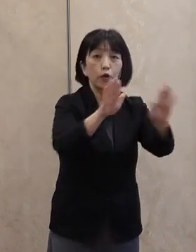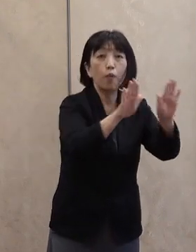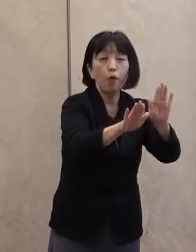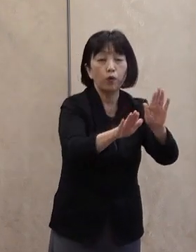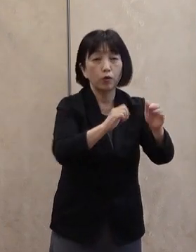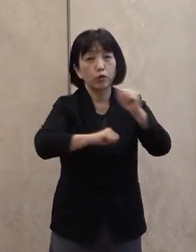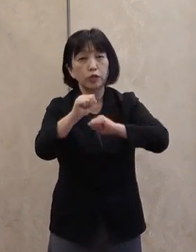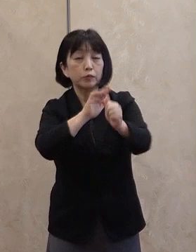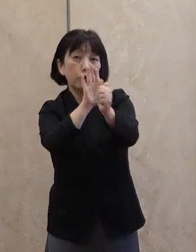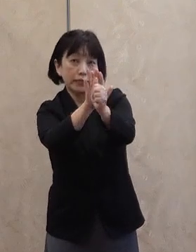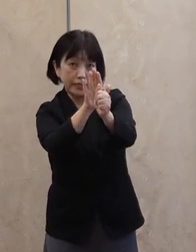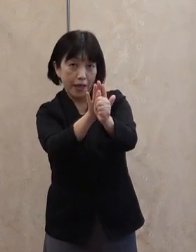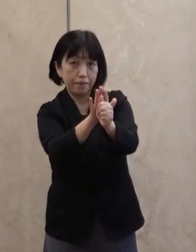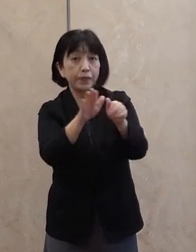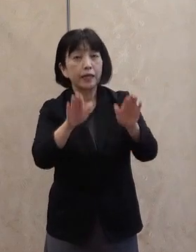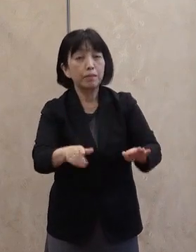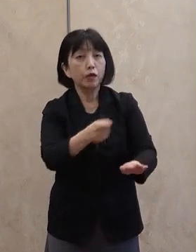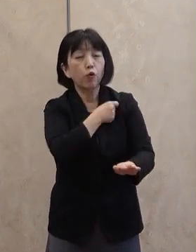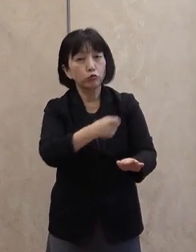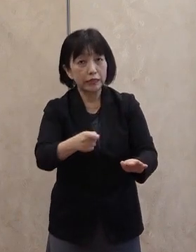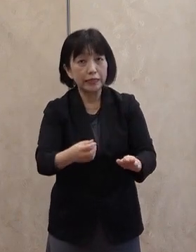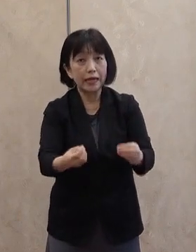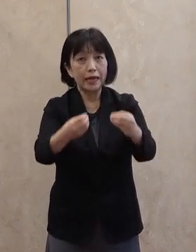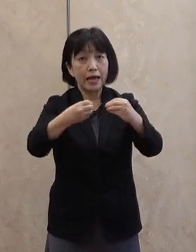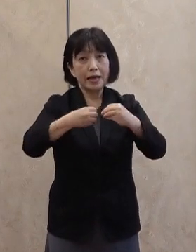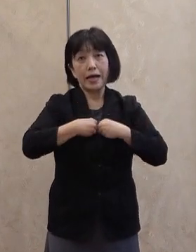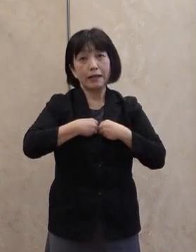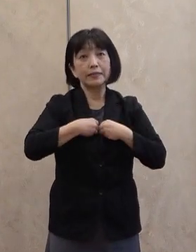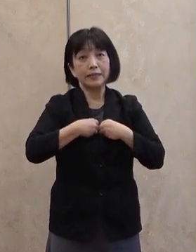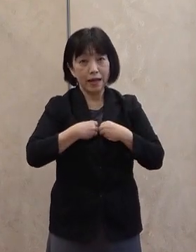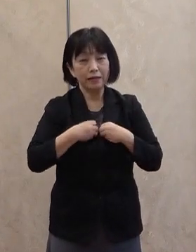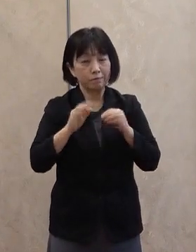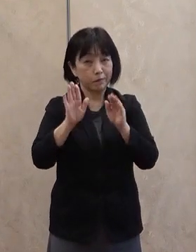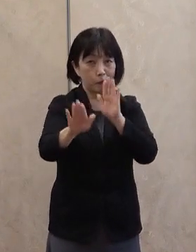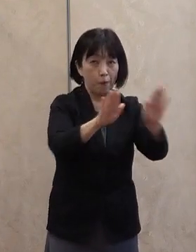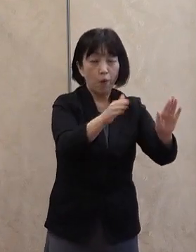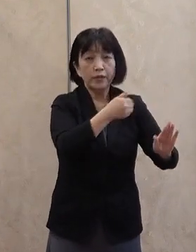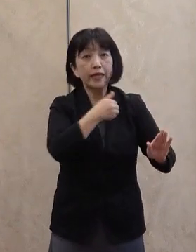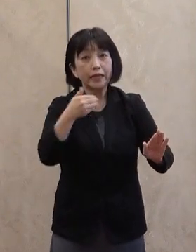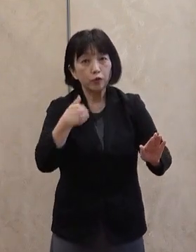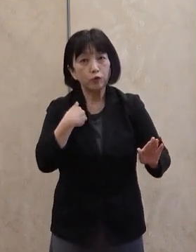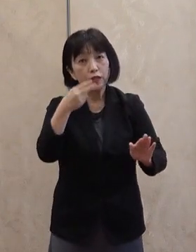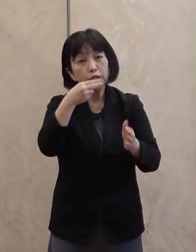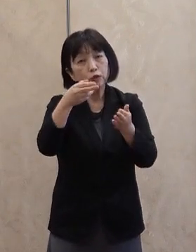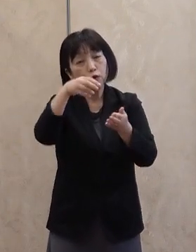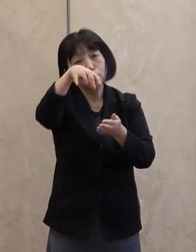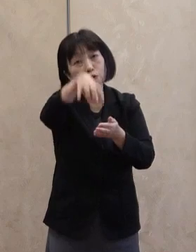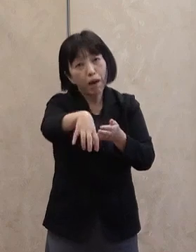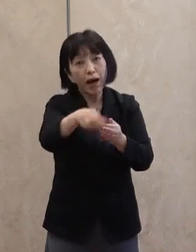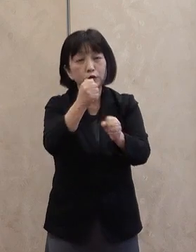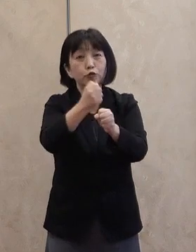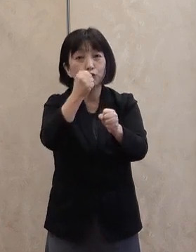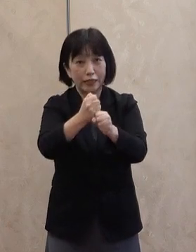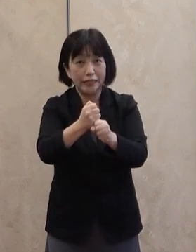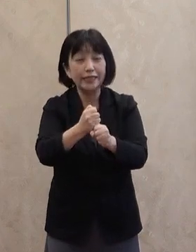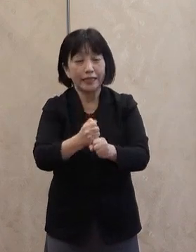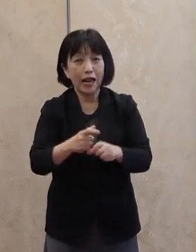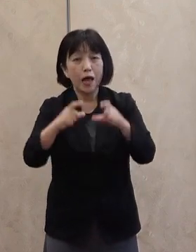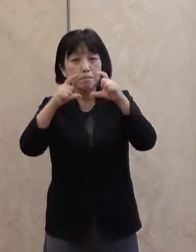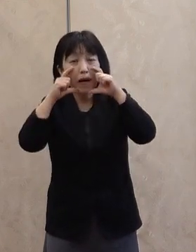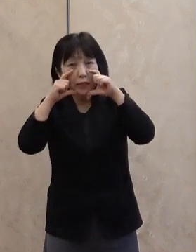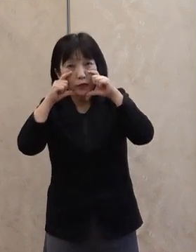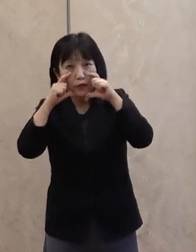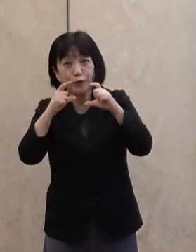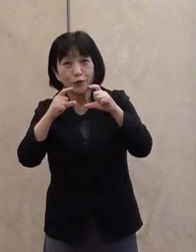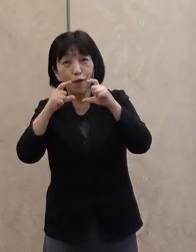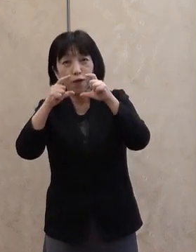在特に感染に強い飲食の場作りということで、マスク会食の義務化と、そしてアクリ